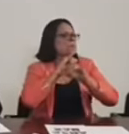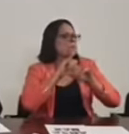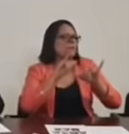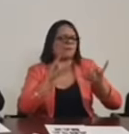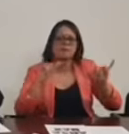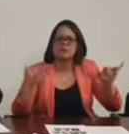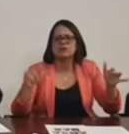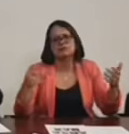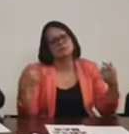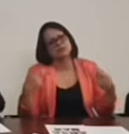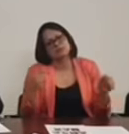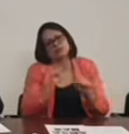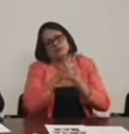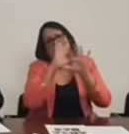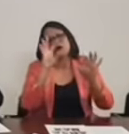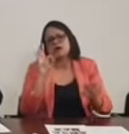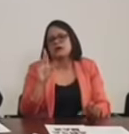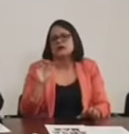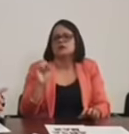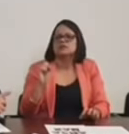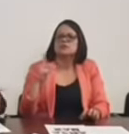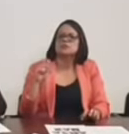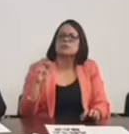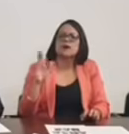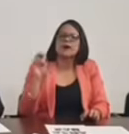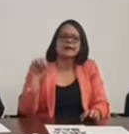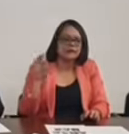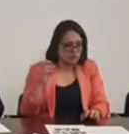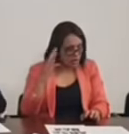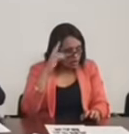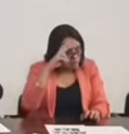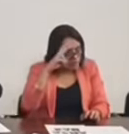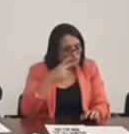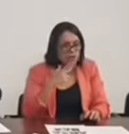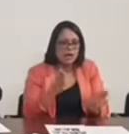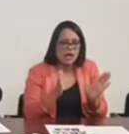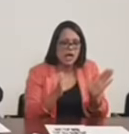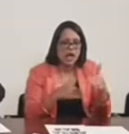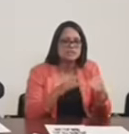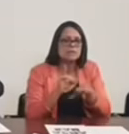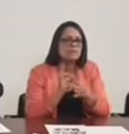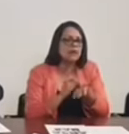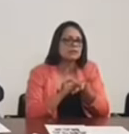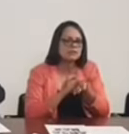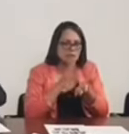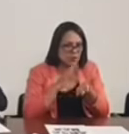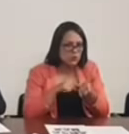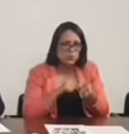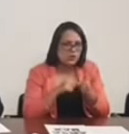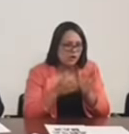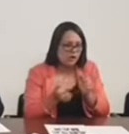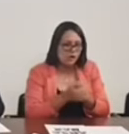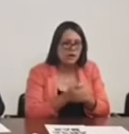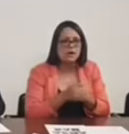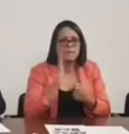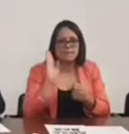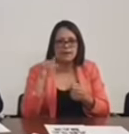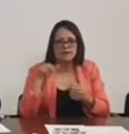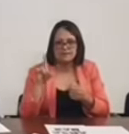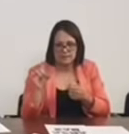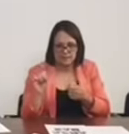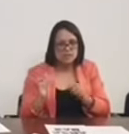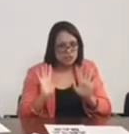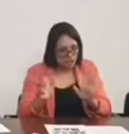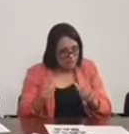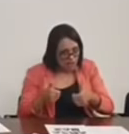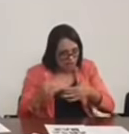transparentes. Quantas vezes eu falei de caixa preta do BNDES? Tá? Tem melhorado o BNDES? Tem melhorado, sim. Tá? Mas nós